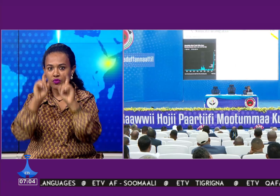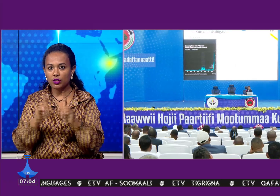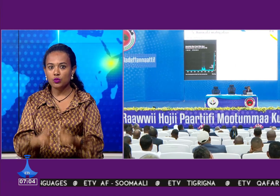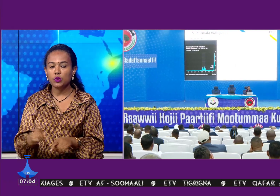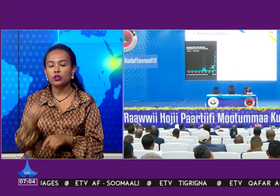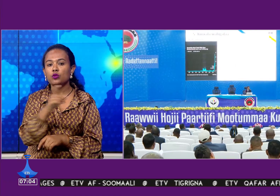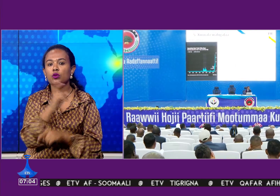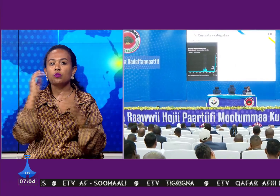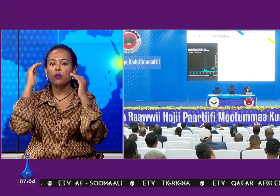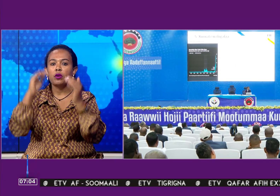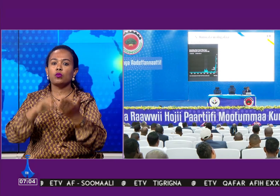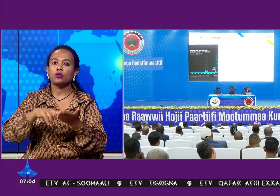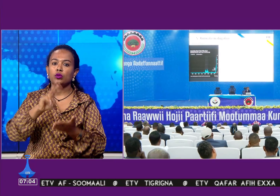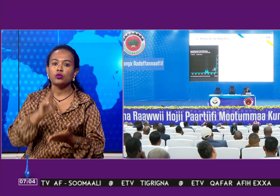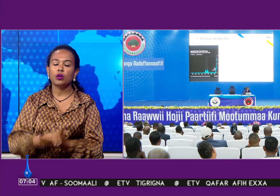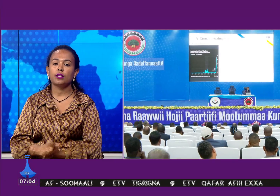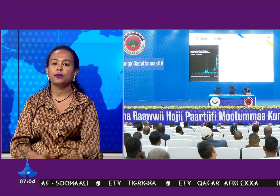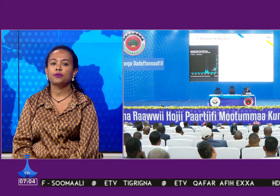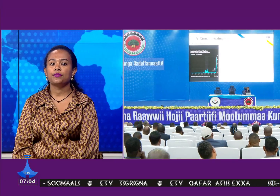እንደሆነም በመድረኩ ተነስቷል።